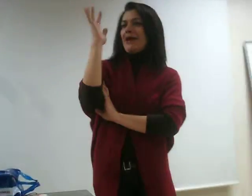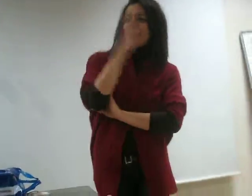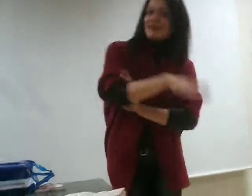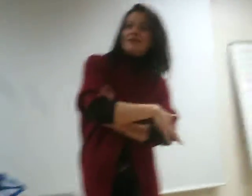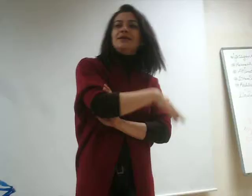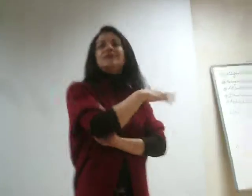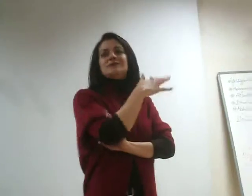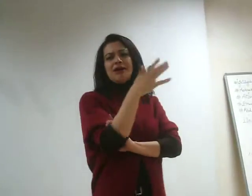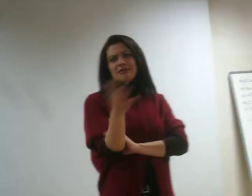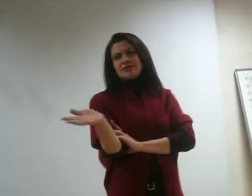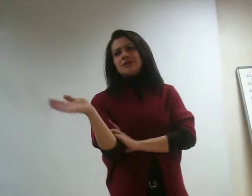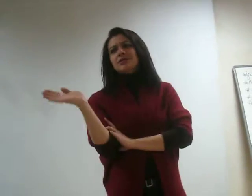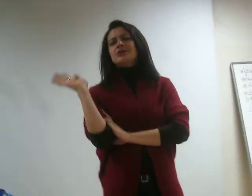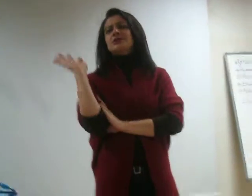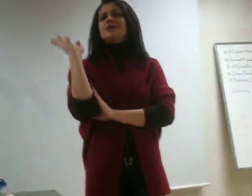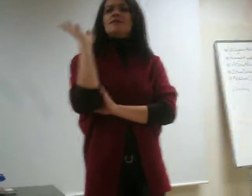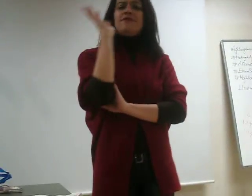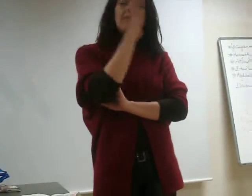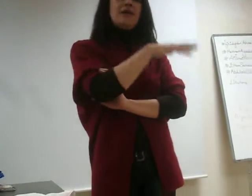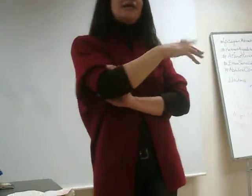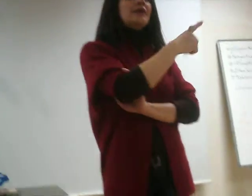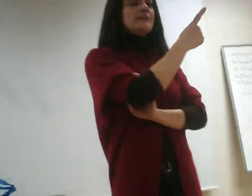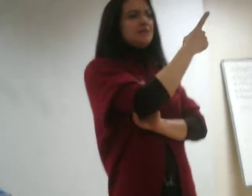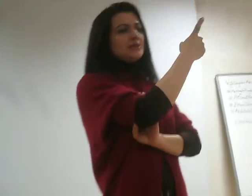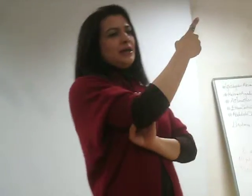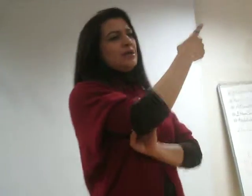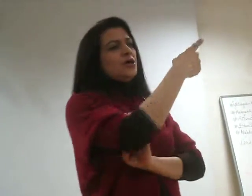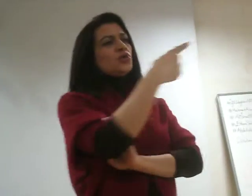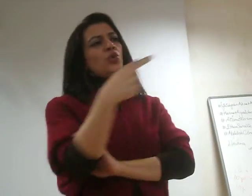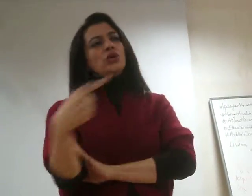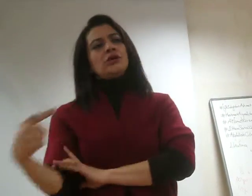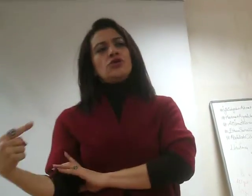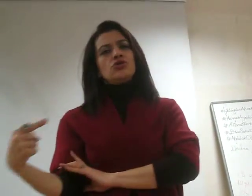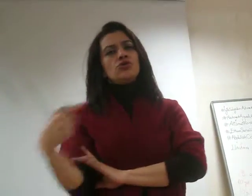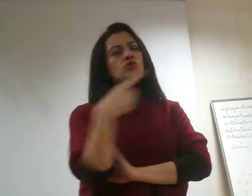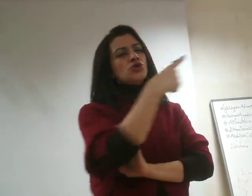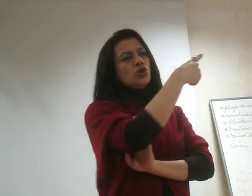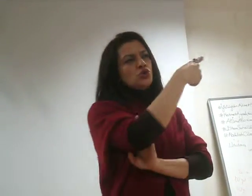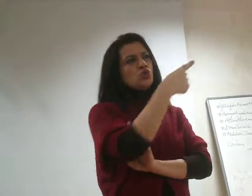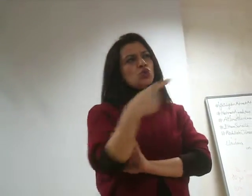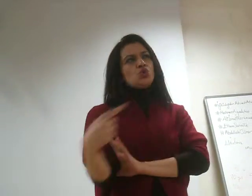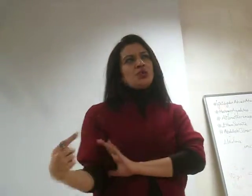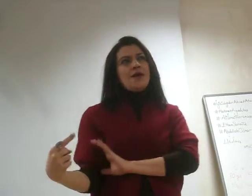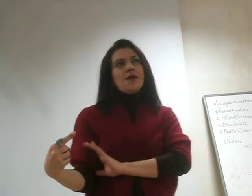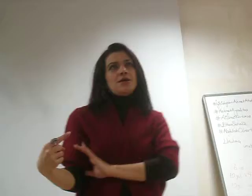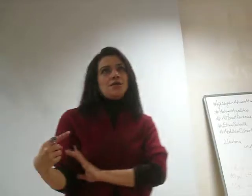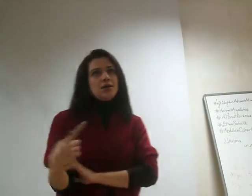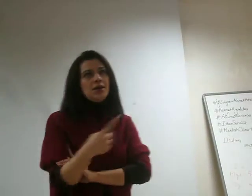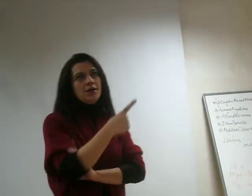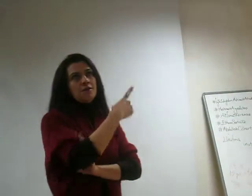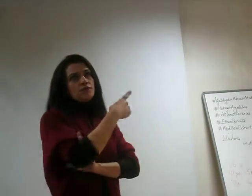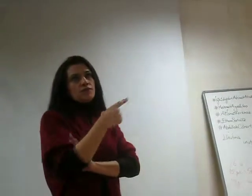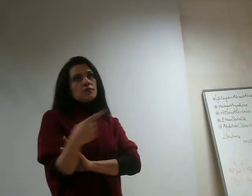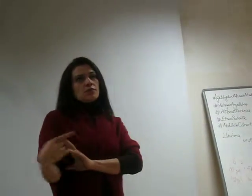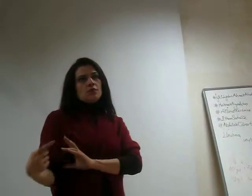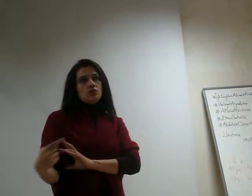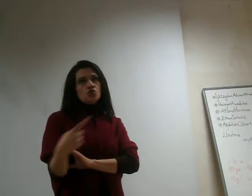geldi tarzı işte falan hepsine kullanıyoruz. Yüzde diye